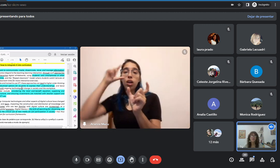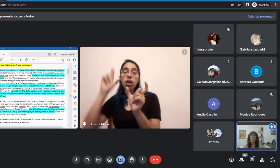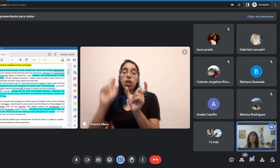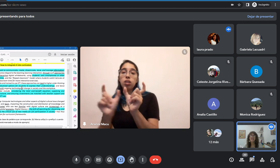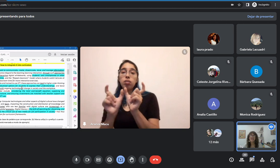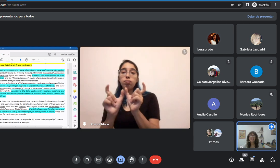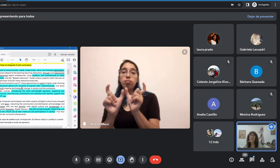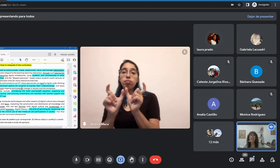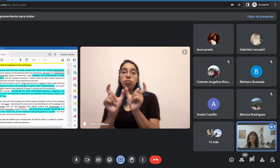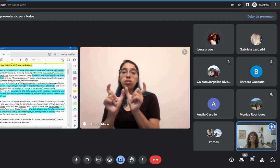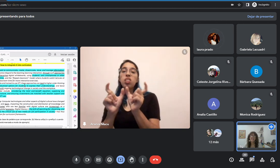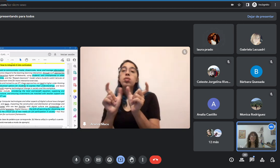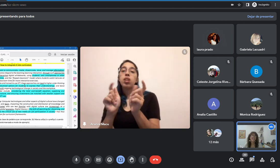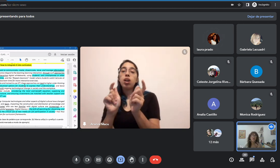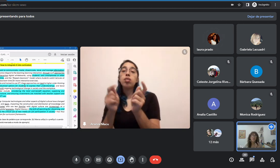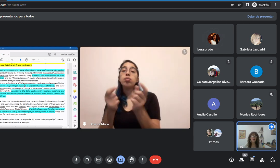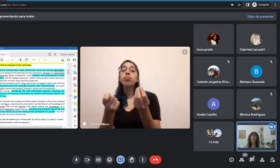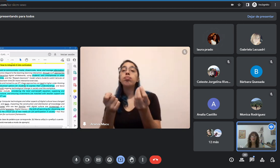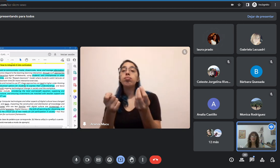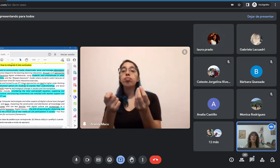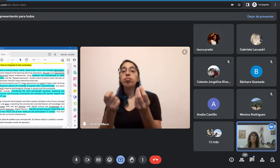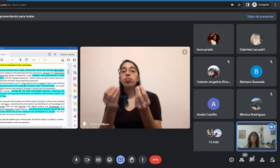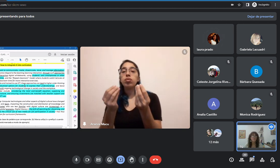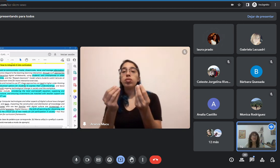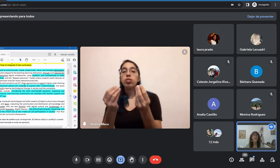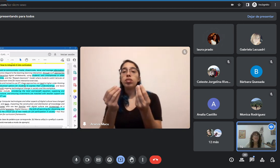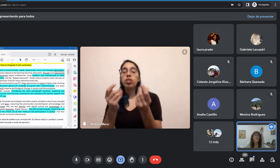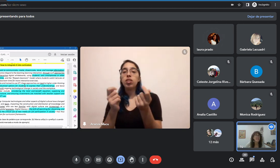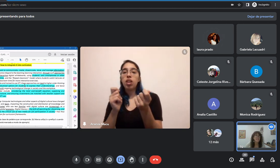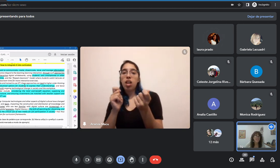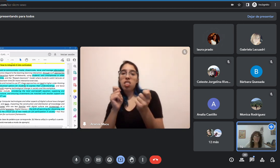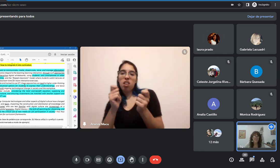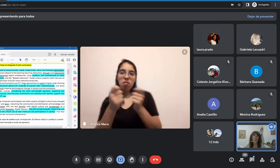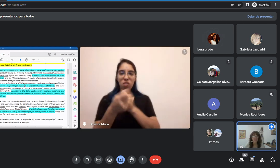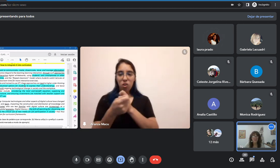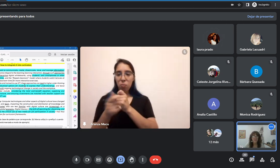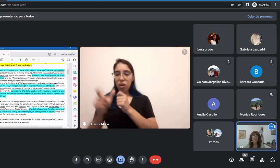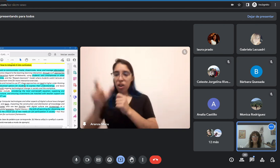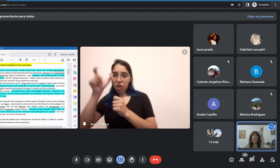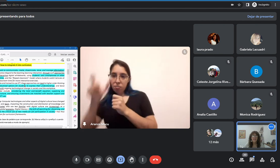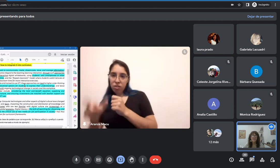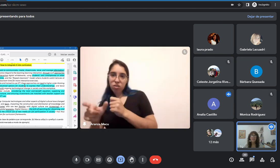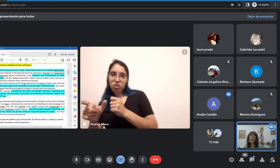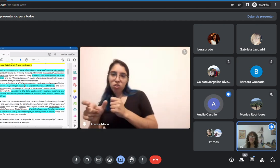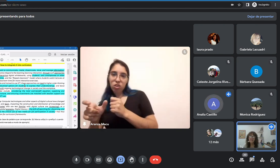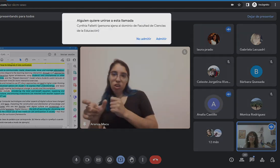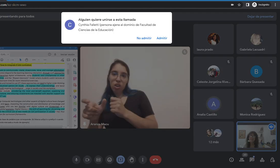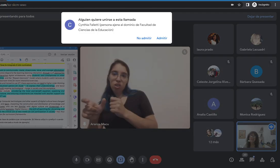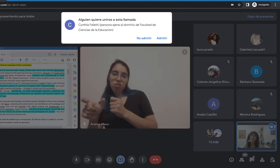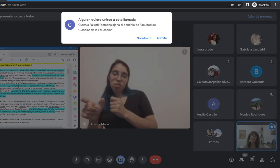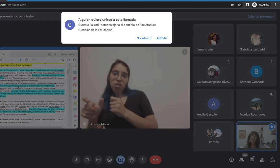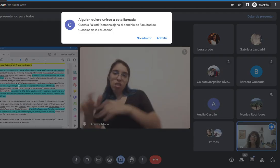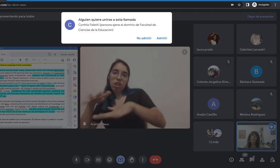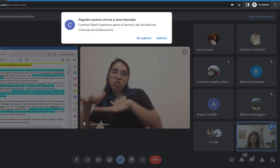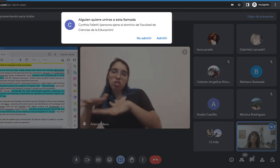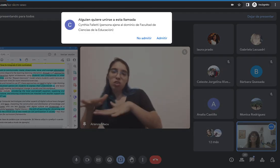convierte en el objeto o en la persona que realiza esa acción. Y aparte está en